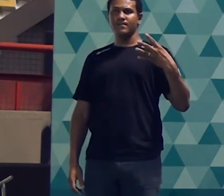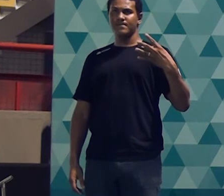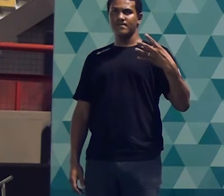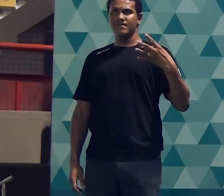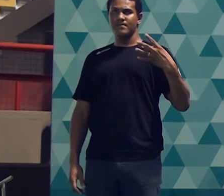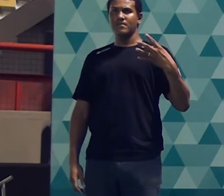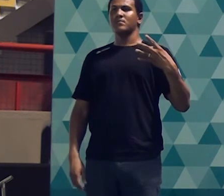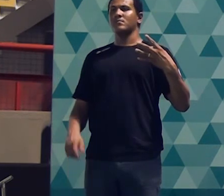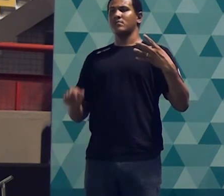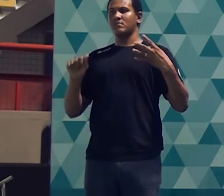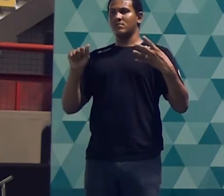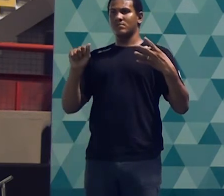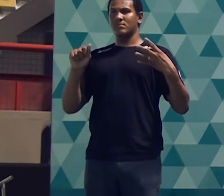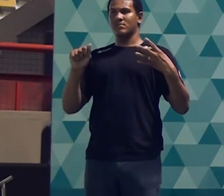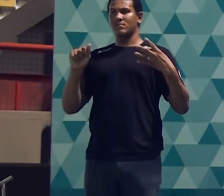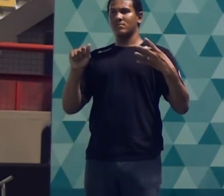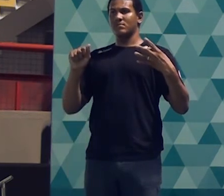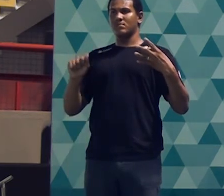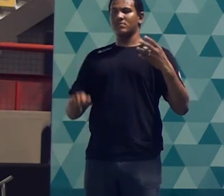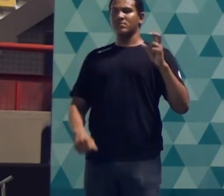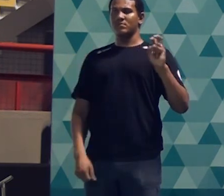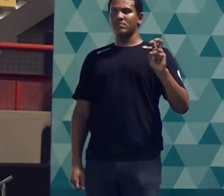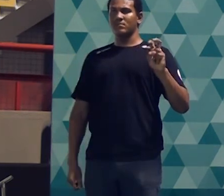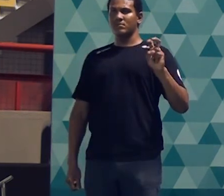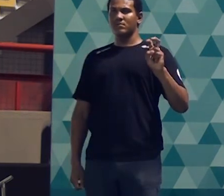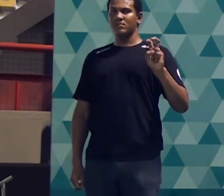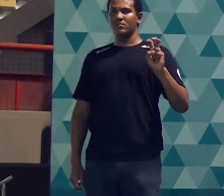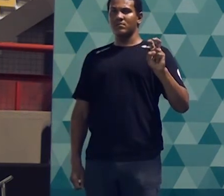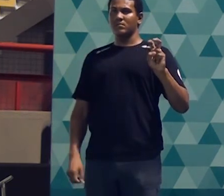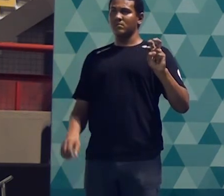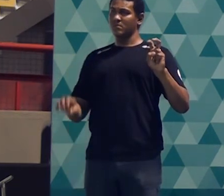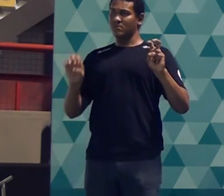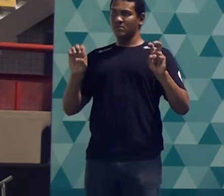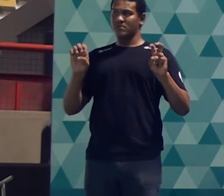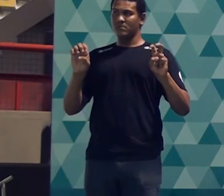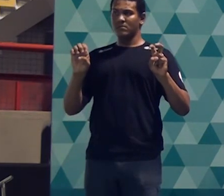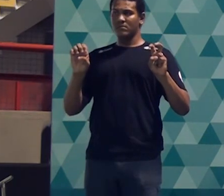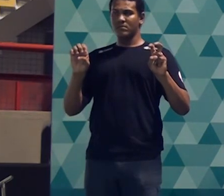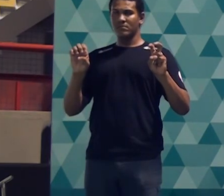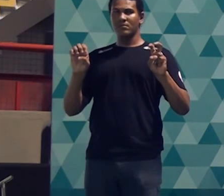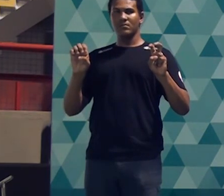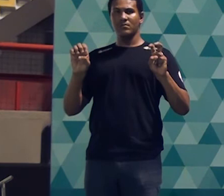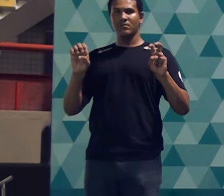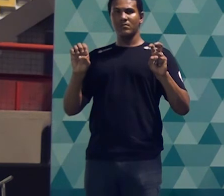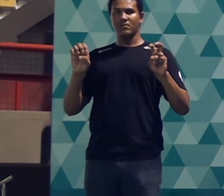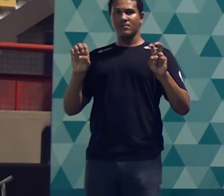Quarta, A de amor. Quinta, E de esperança.